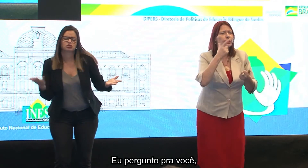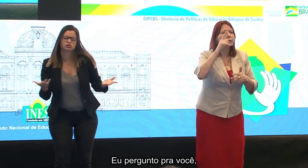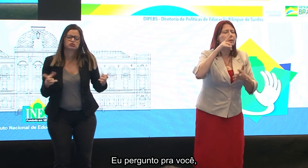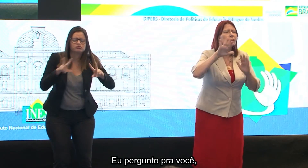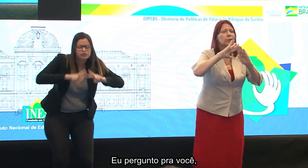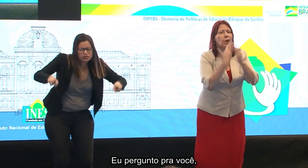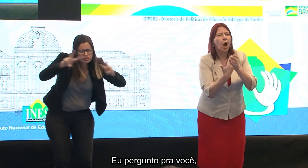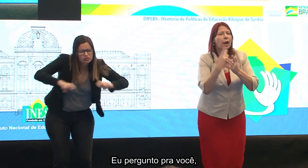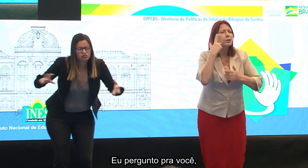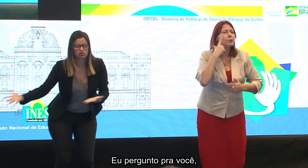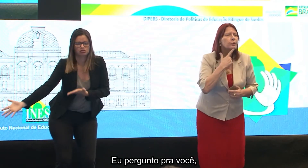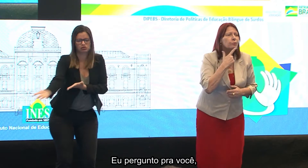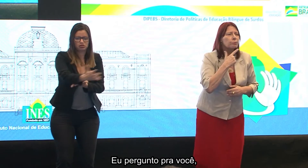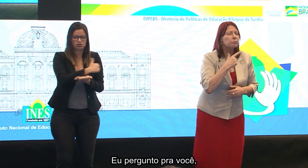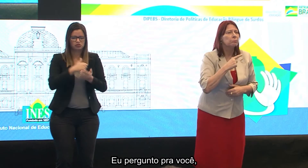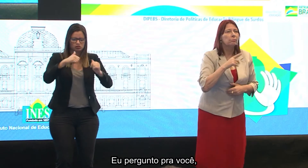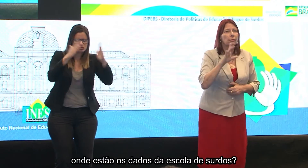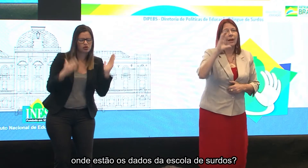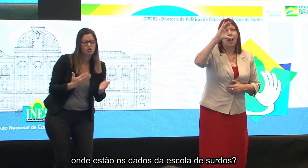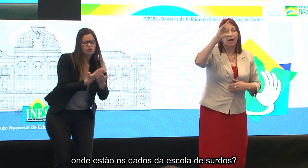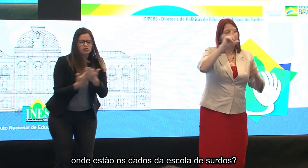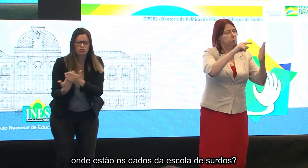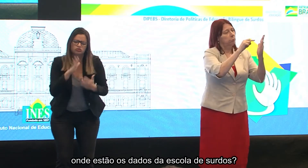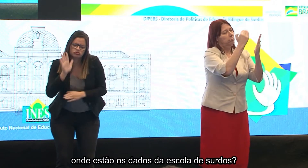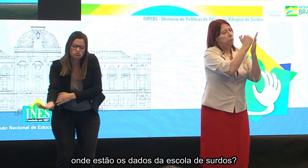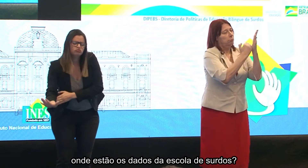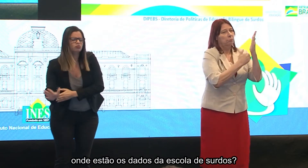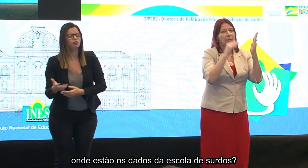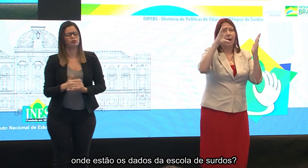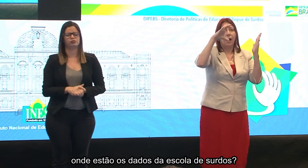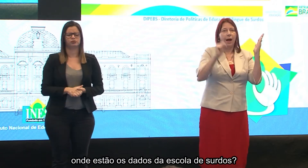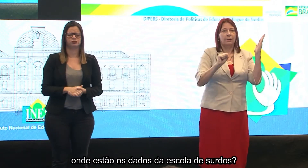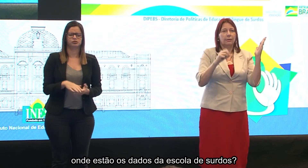eu pergunto para você, onde estão os dados das escolas de surdos?